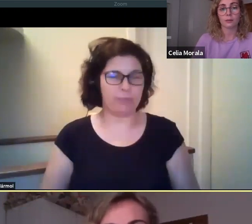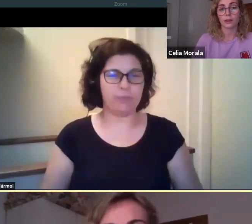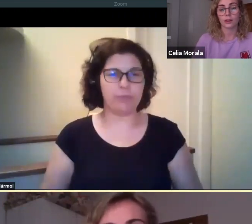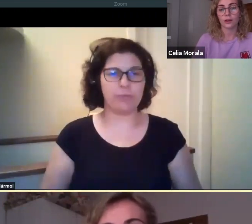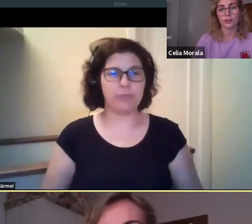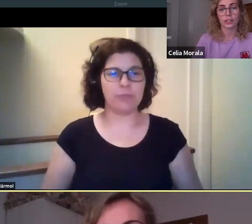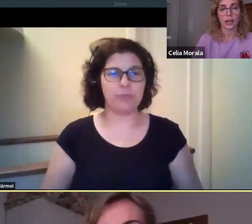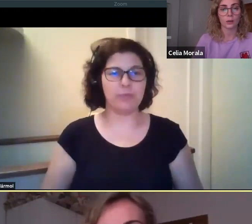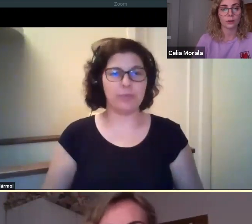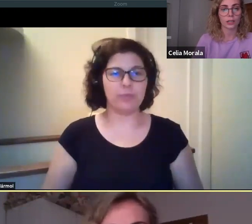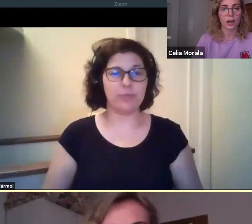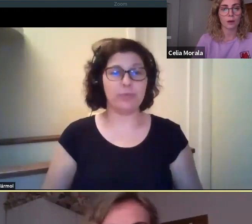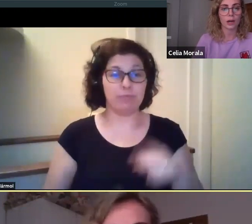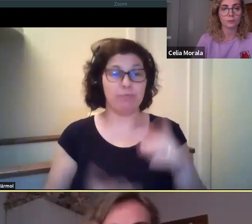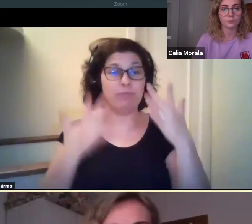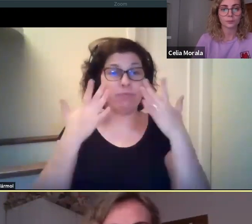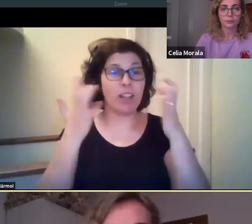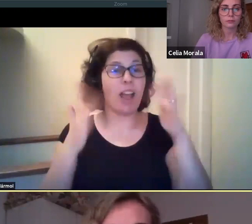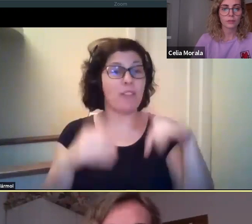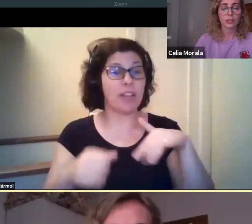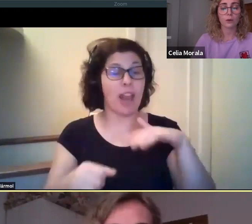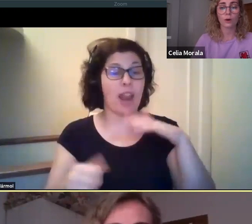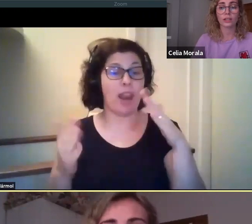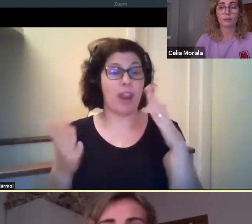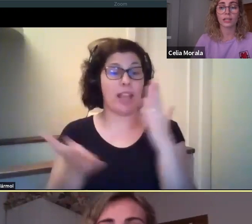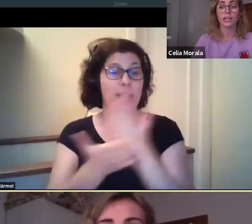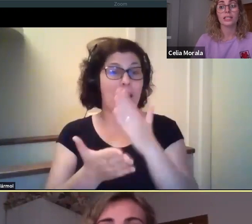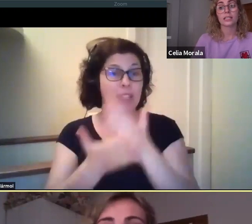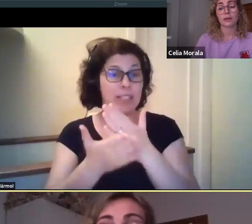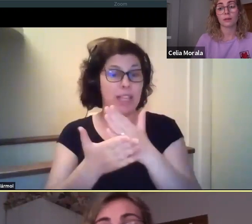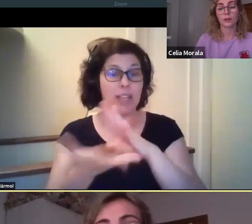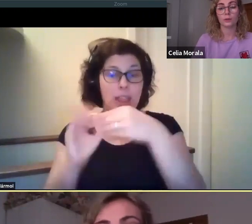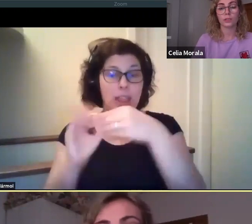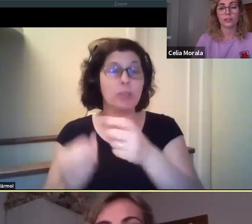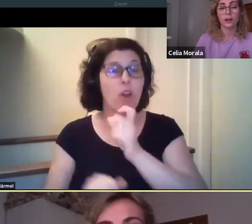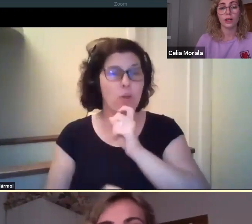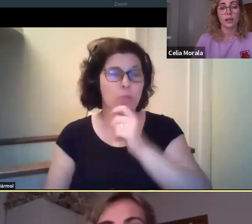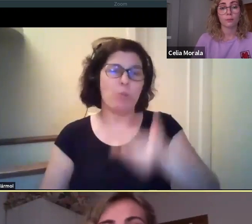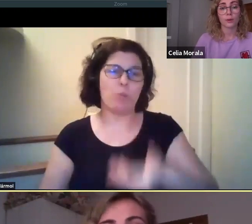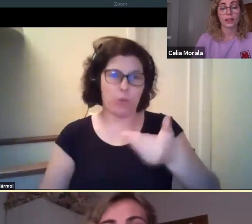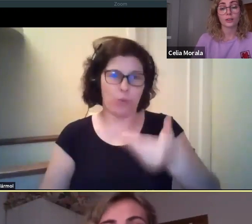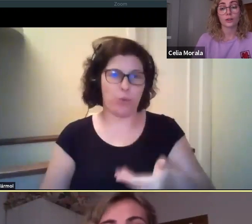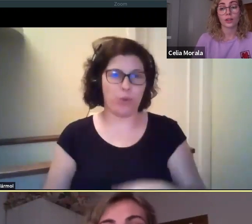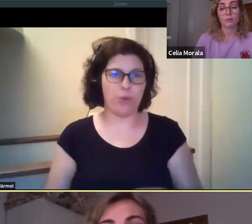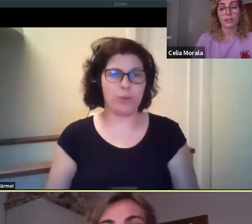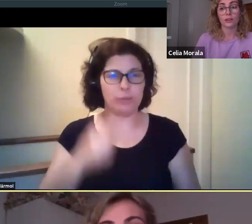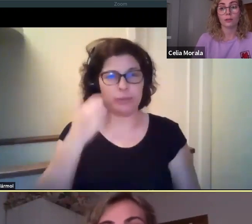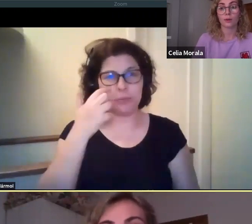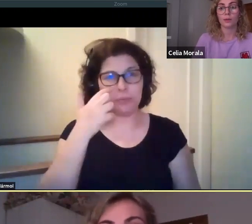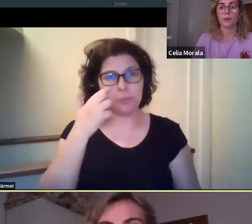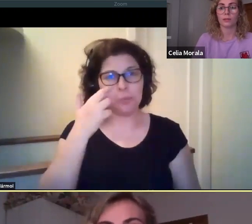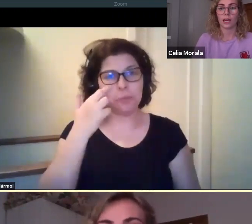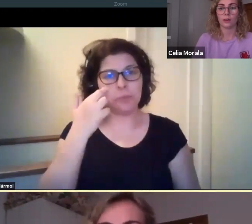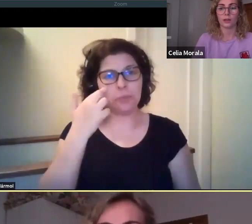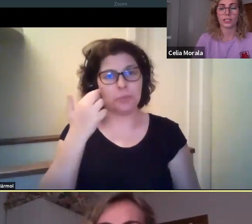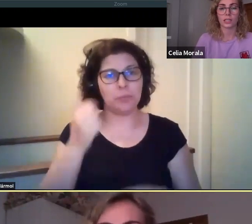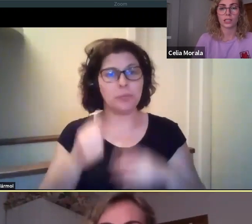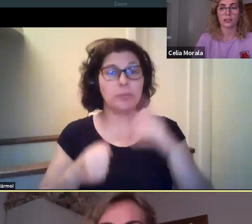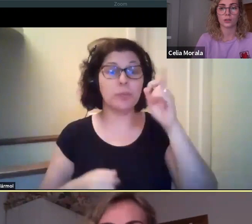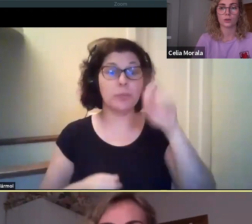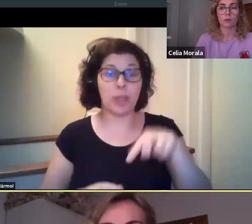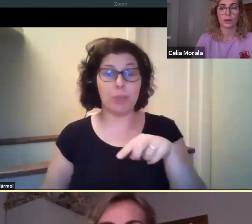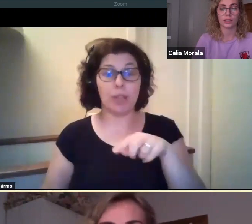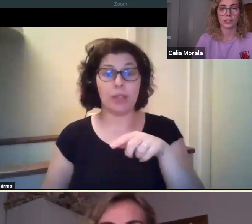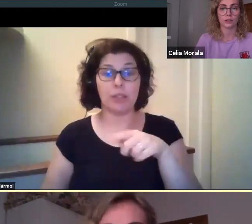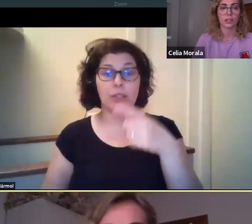la intervención del alumno en el aula, y luego también se ve repercutido por el desconocimiento del propio alumnado, es decir,